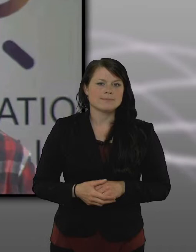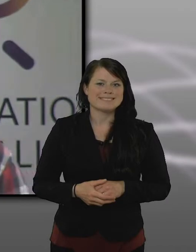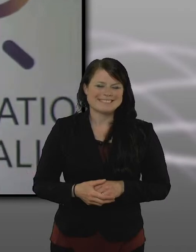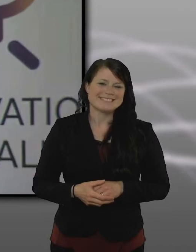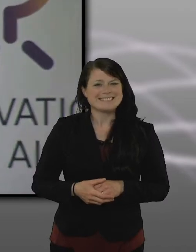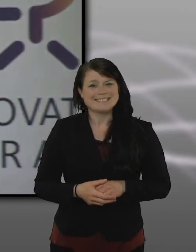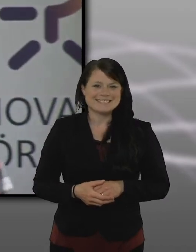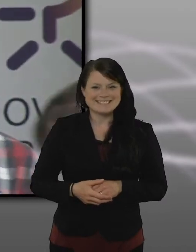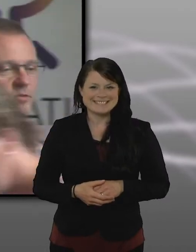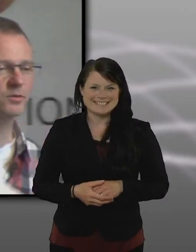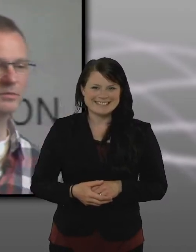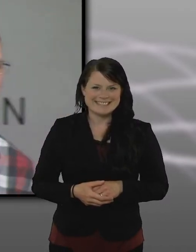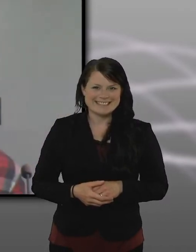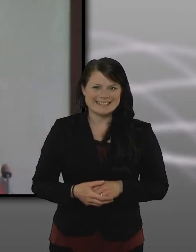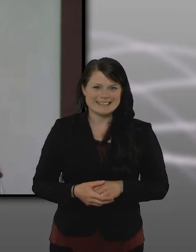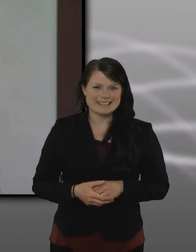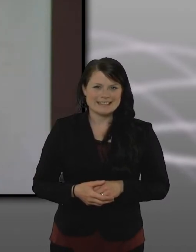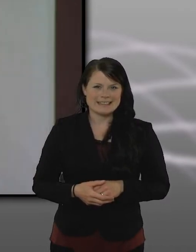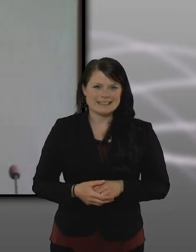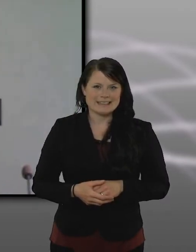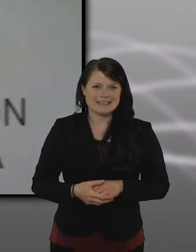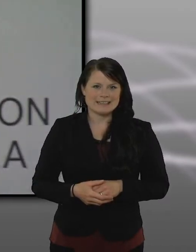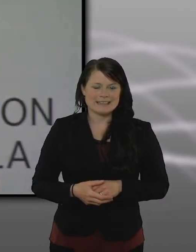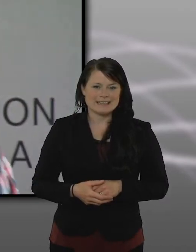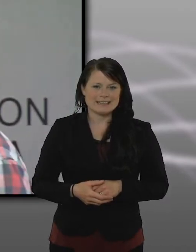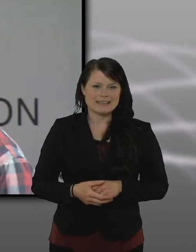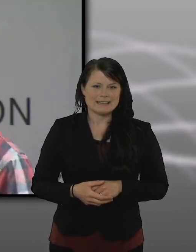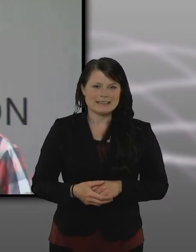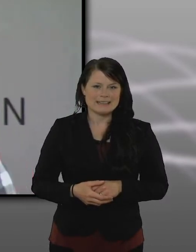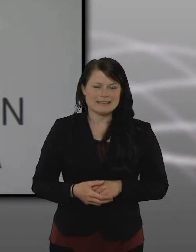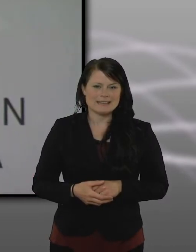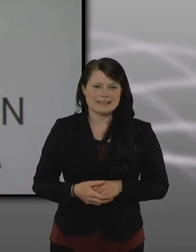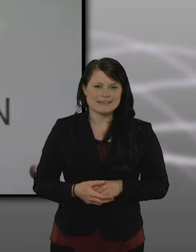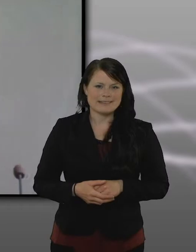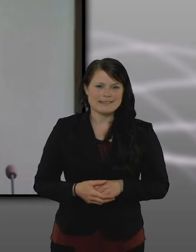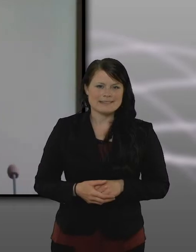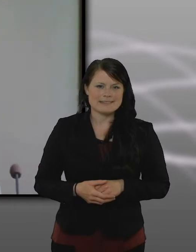Ja, det är inte alltid så tydligt nu. Okej.